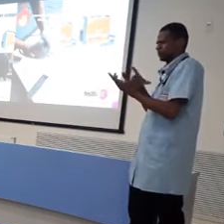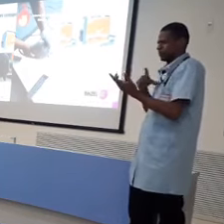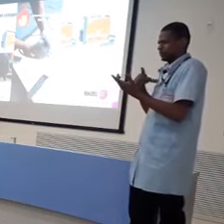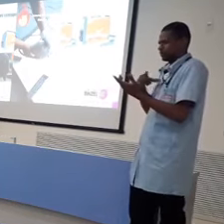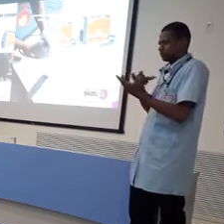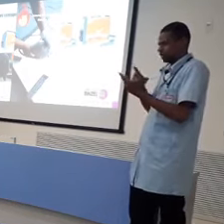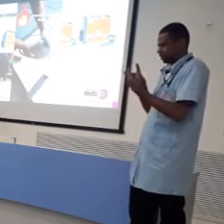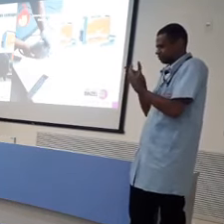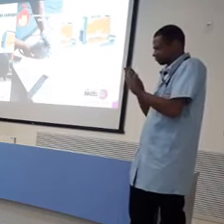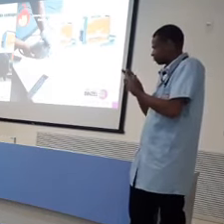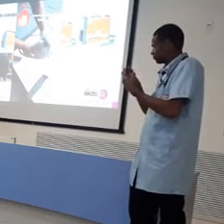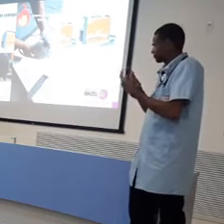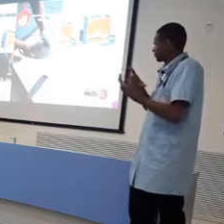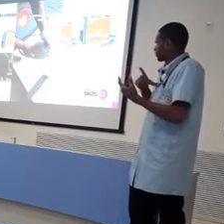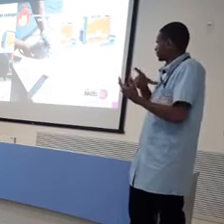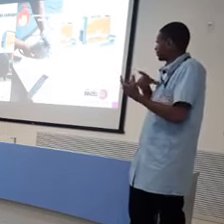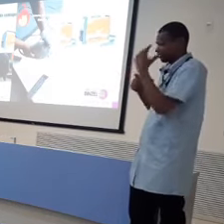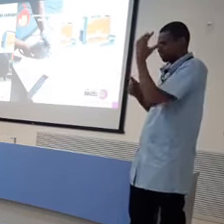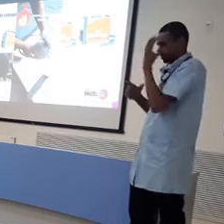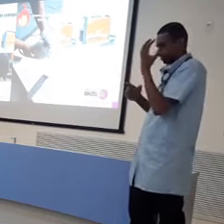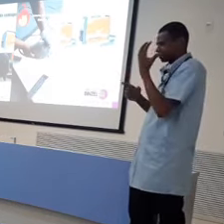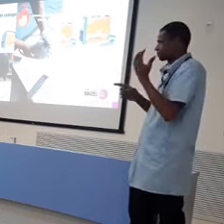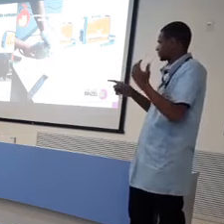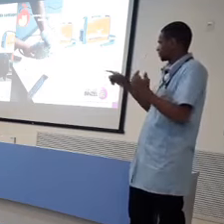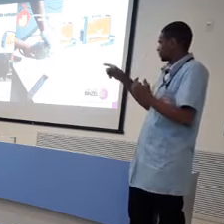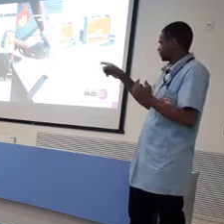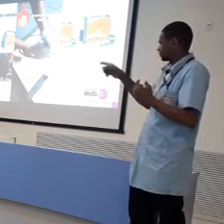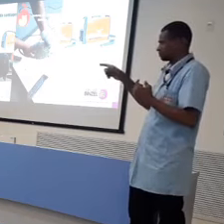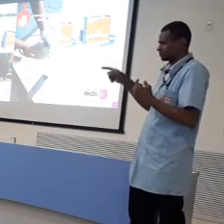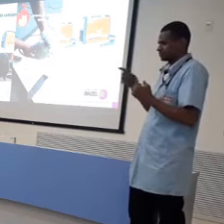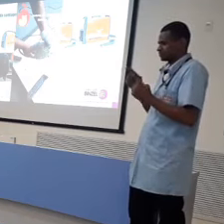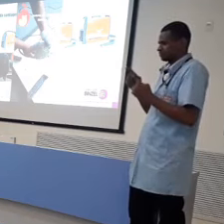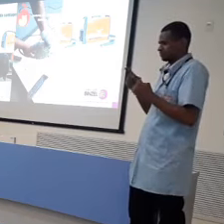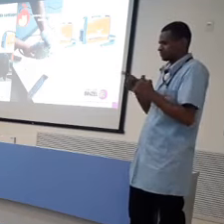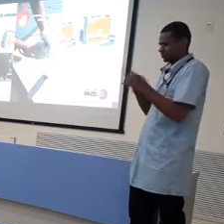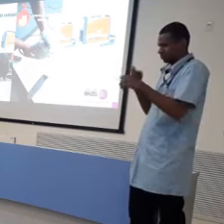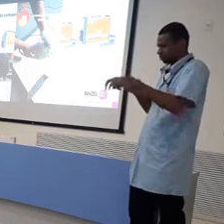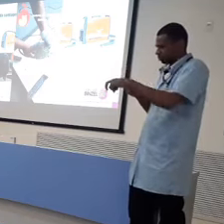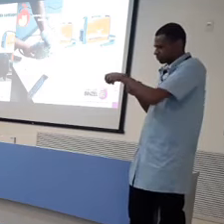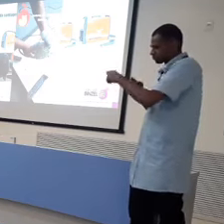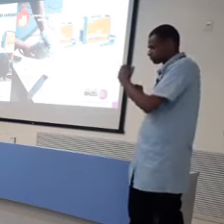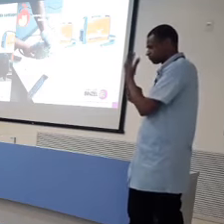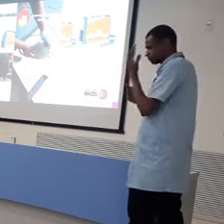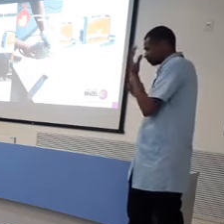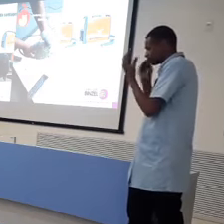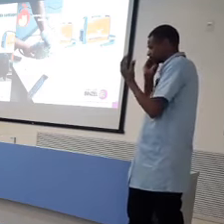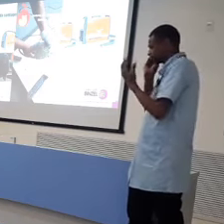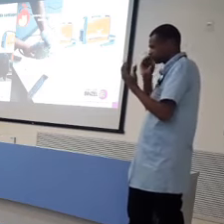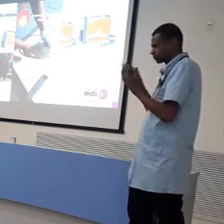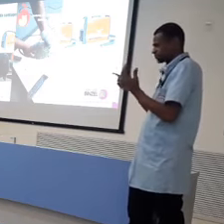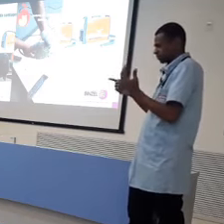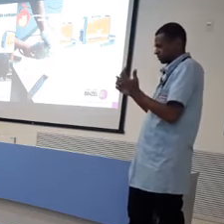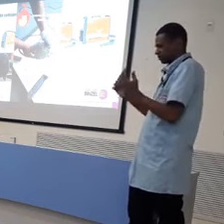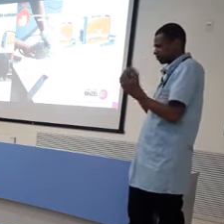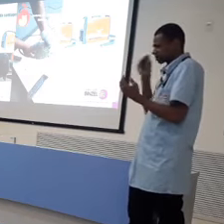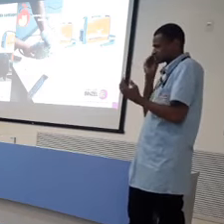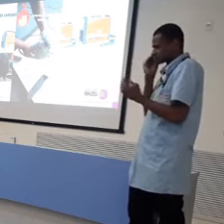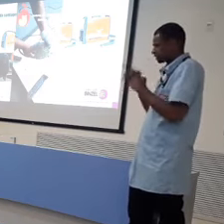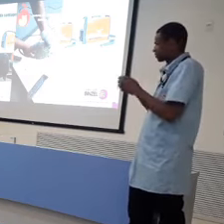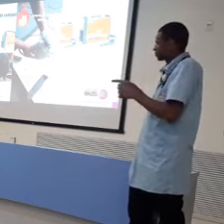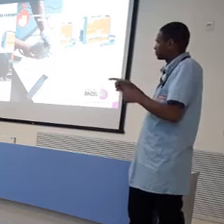materiais. O que eu trouxe para vocês hoje aqui é a máscara. Se vocês quiserem, podem subir aqui, dar uma olhada, eu coloco aqui para baixo, quem quiser olhar.